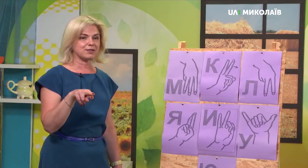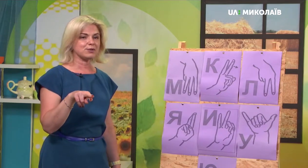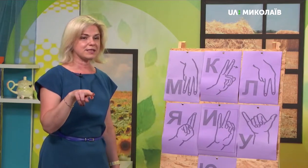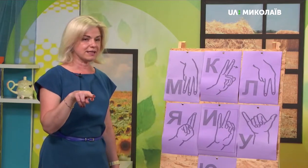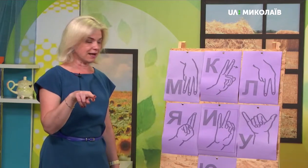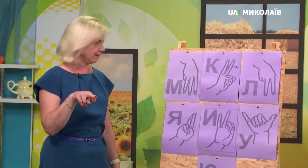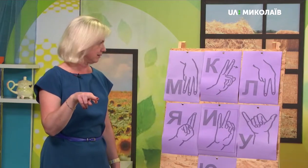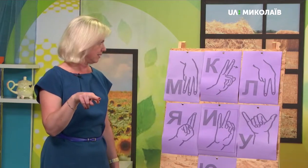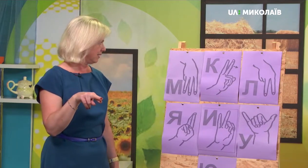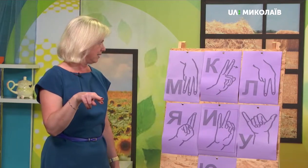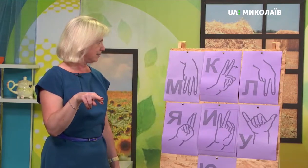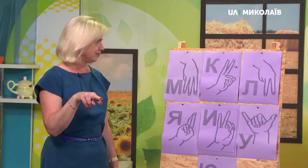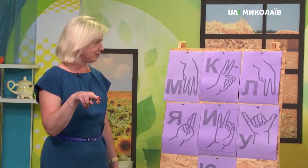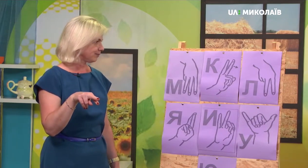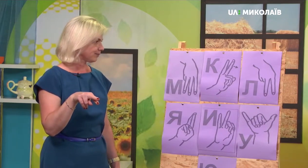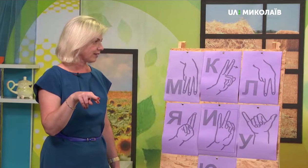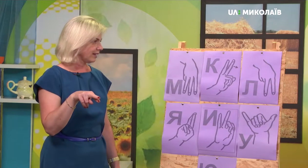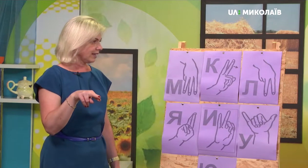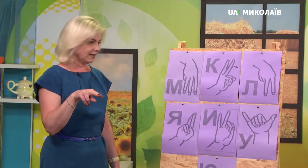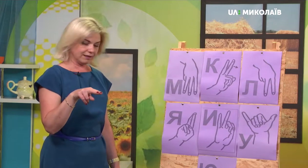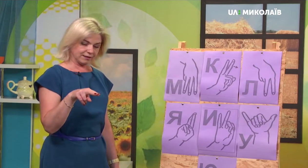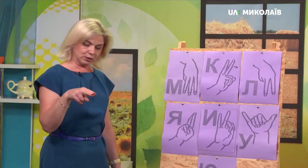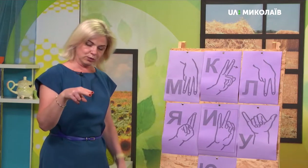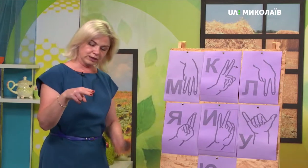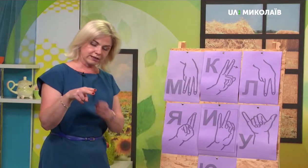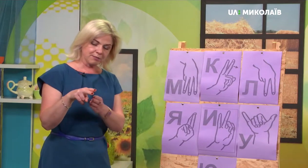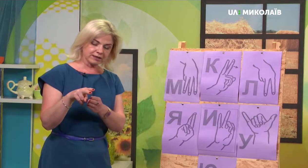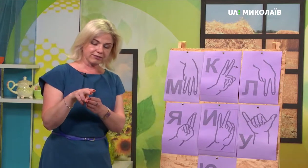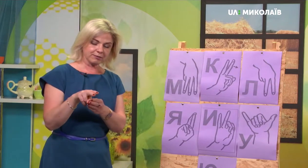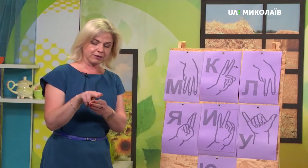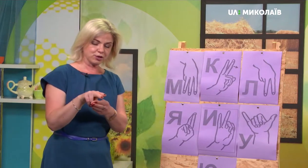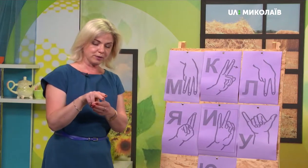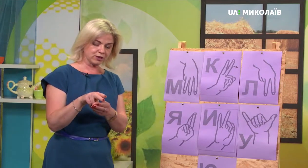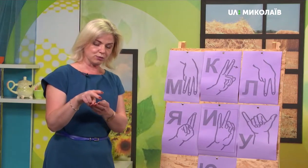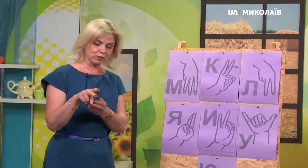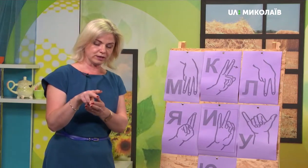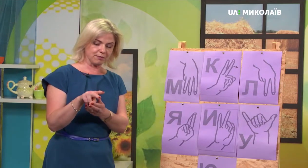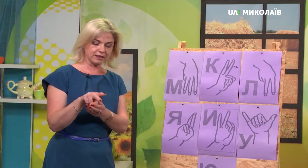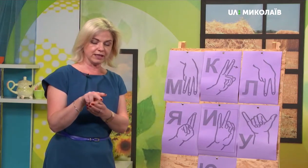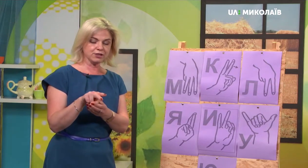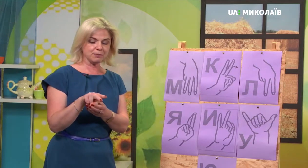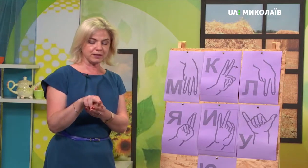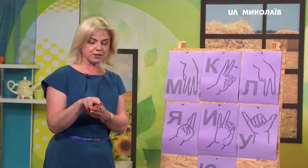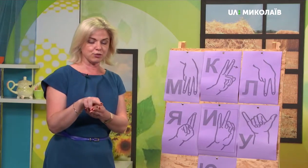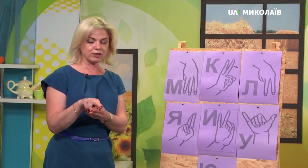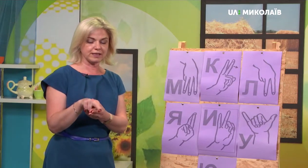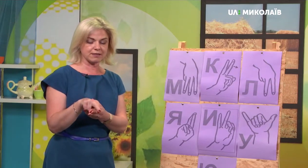показується «Я». Обов'язково, щоб вказівний палець був, так? Ну, так тримати вам, щоб легше було, тримайте інші пальці, щоб вони не